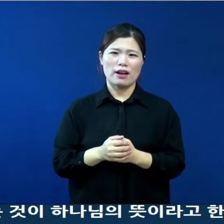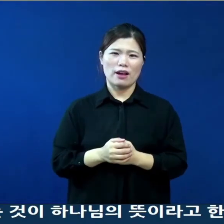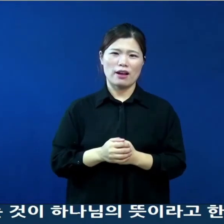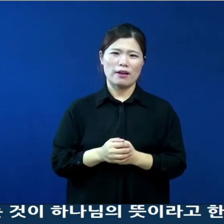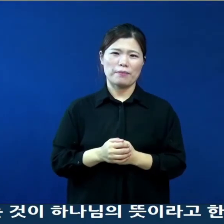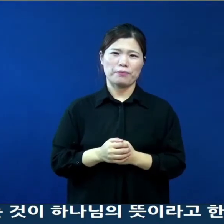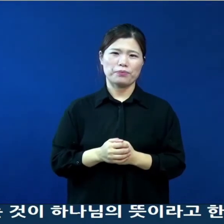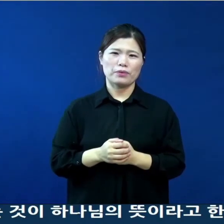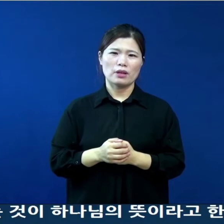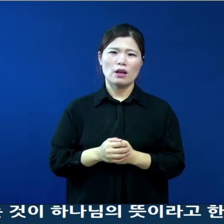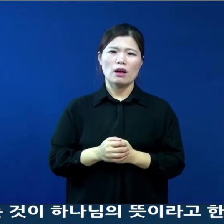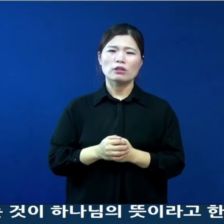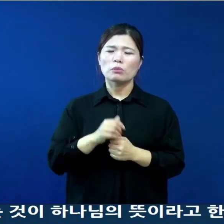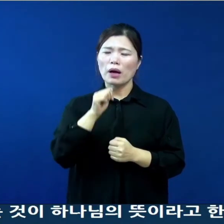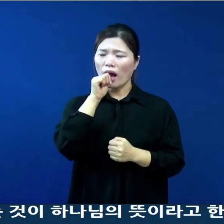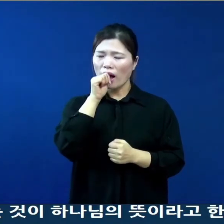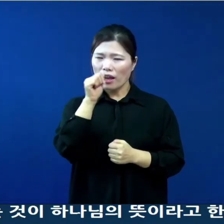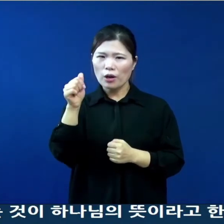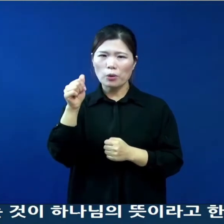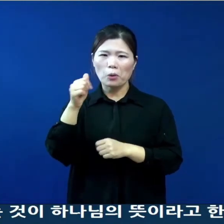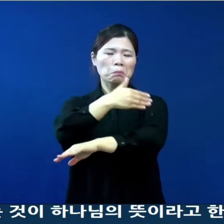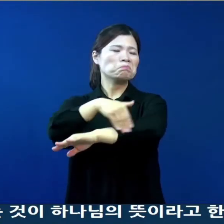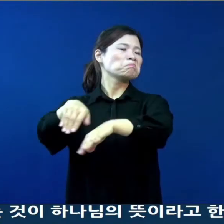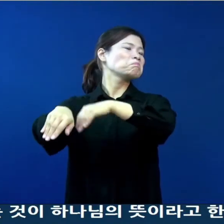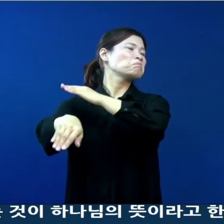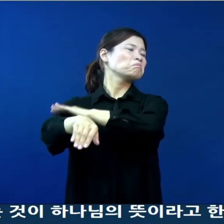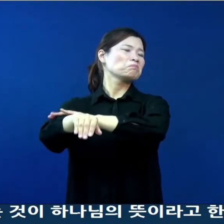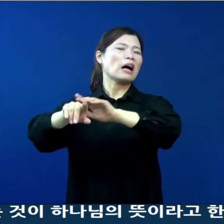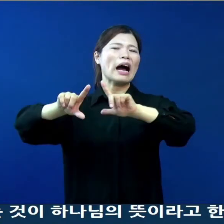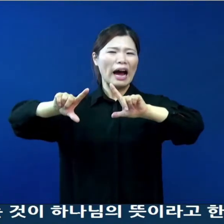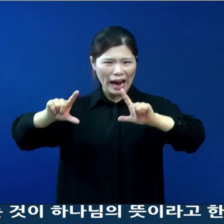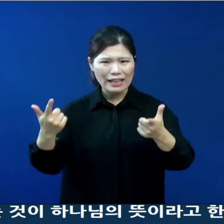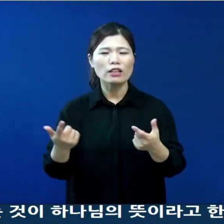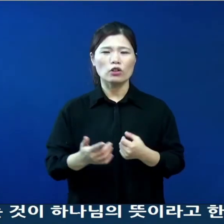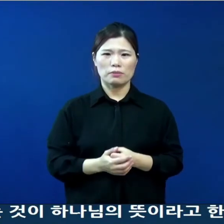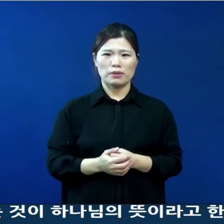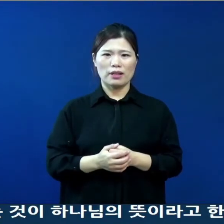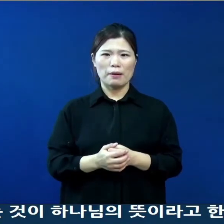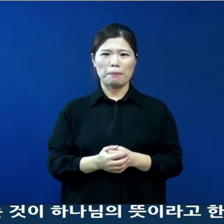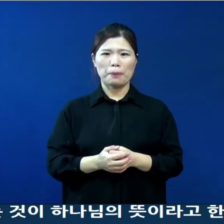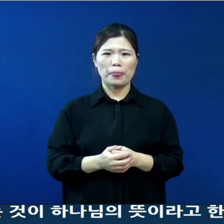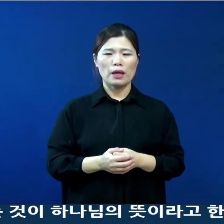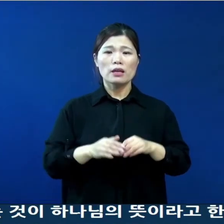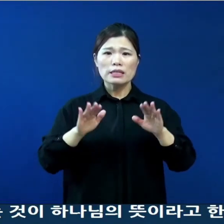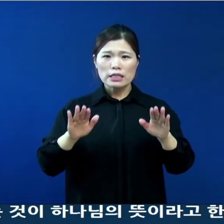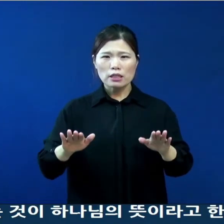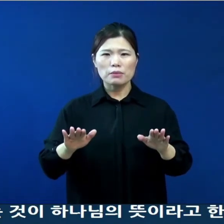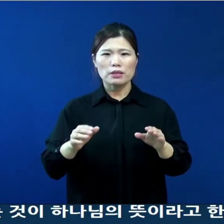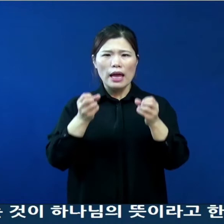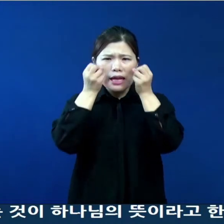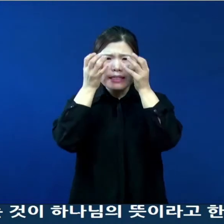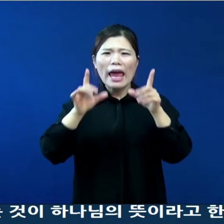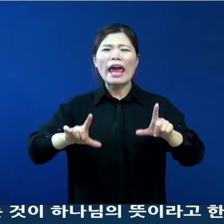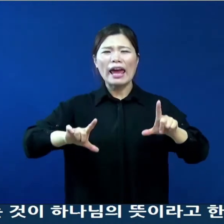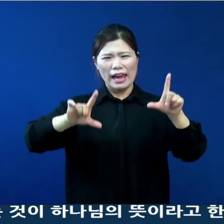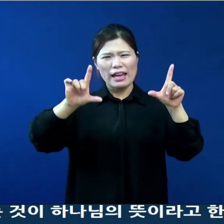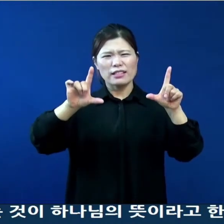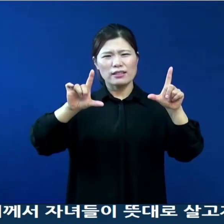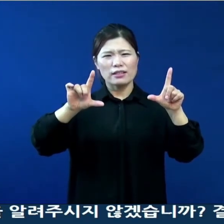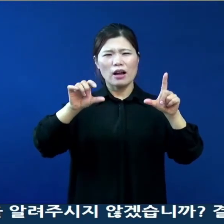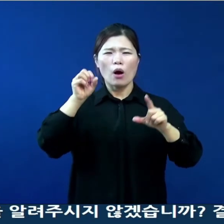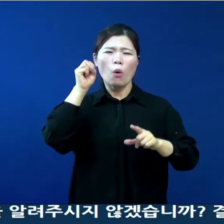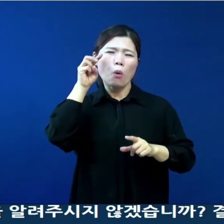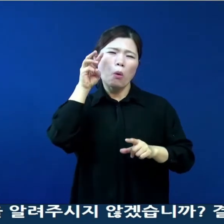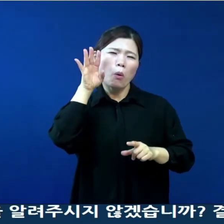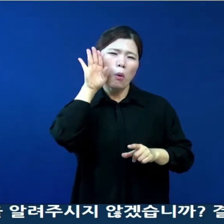결코 외면하시지 않을 것입니다. 여러분, 새해를 얼마 남겨놓지 않은 이 시점에